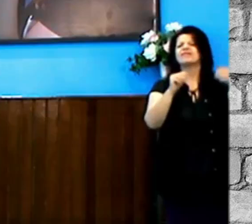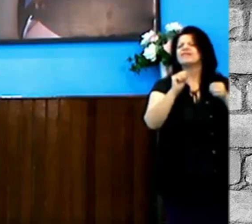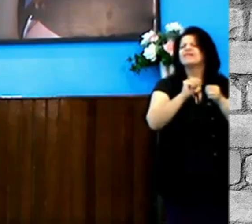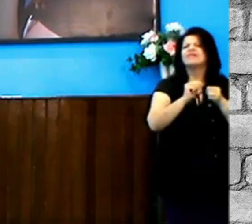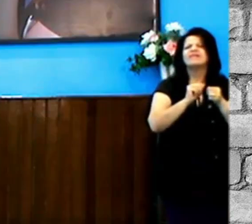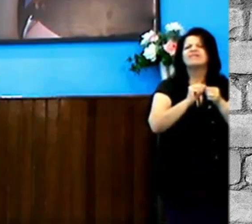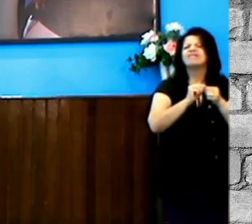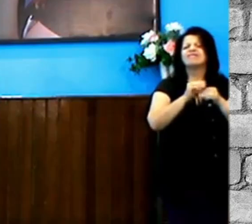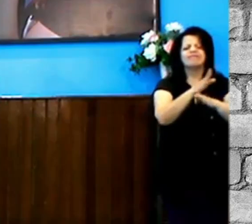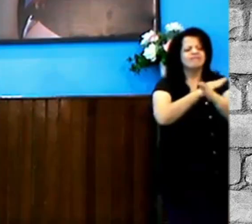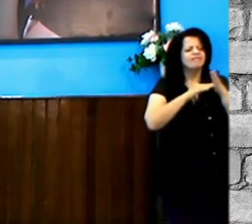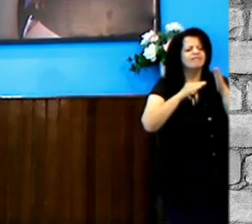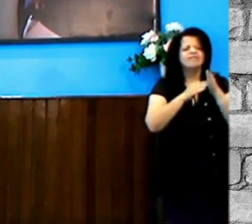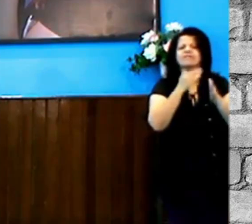Altíssimo.